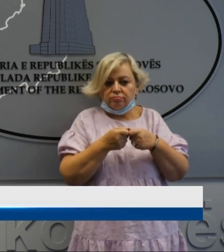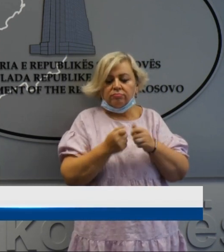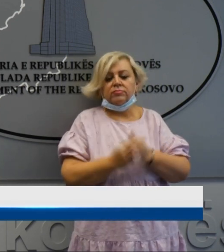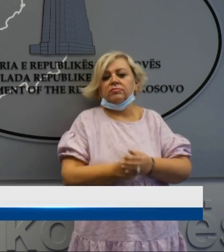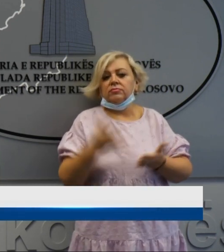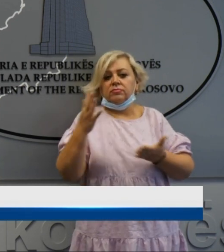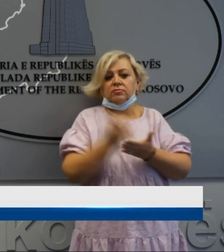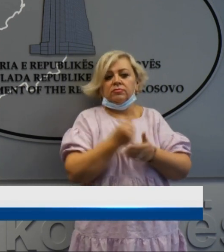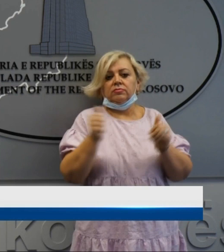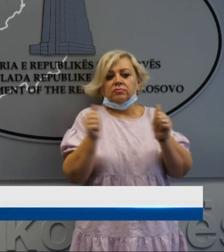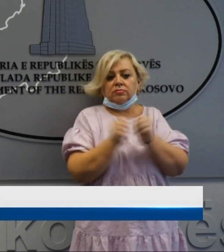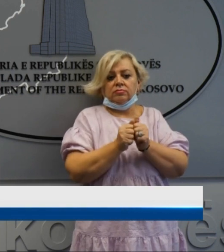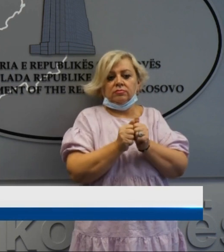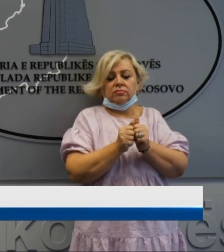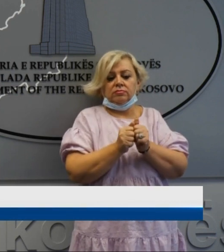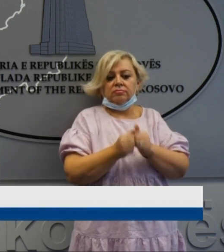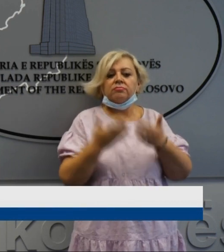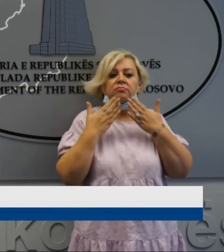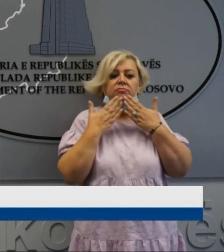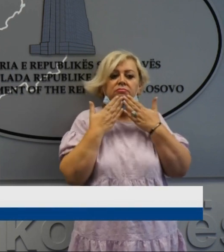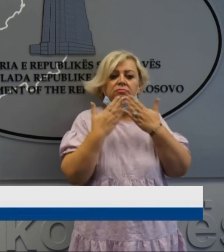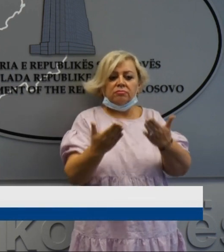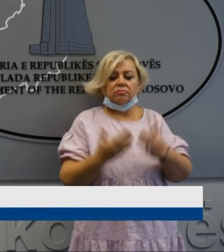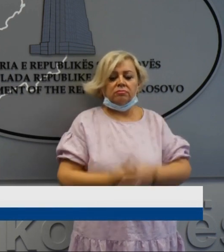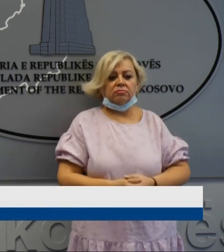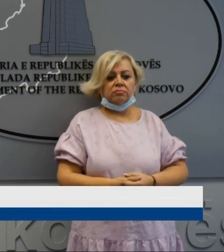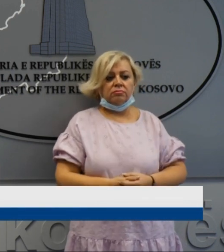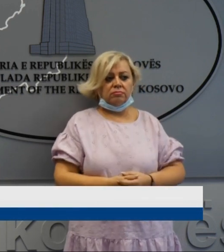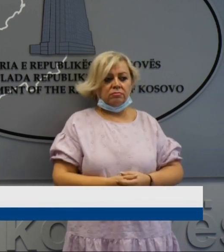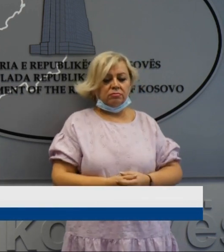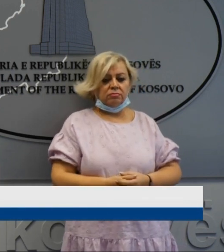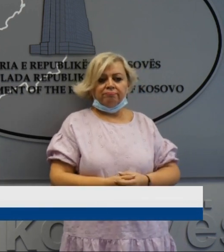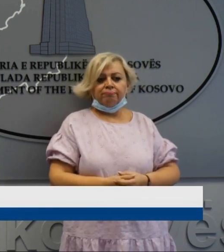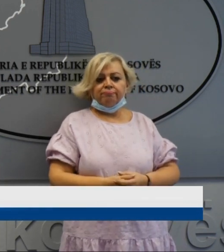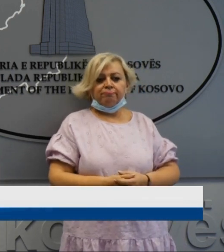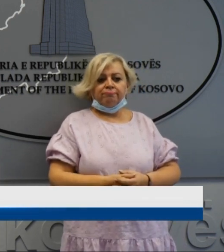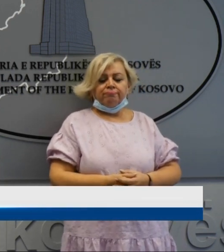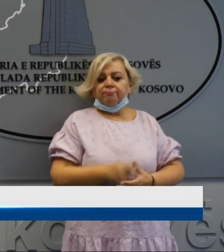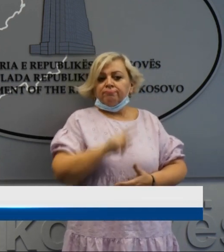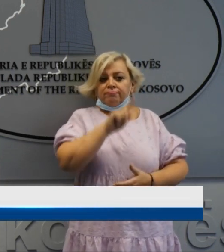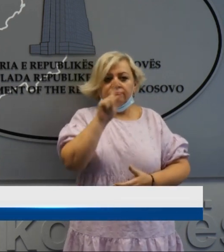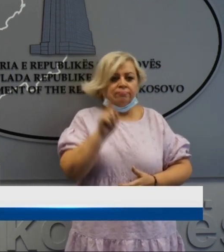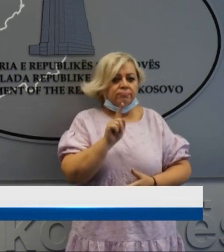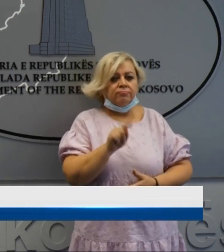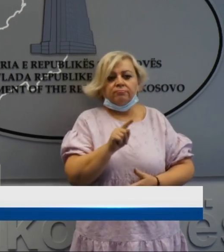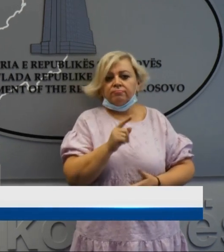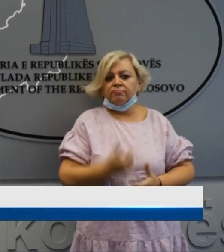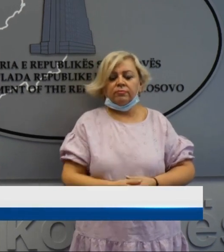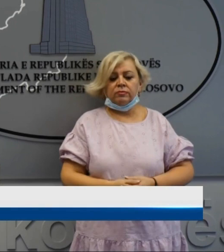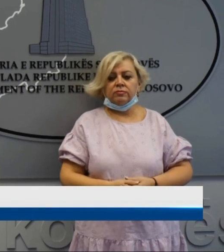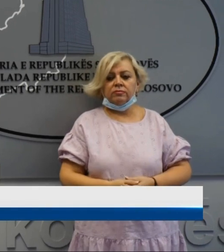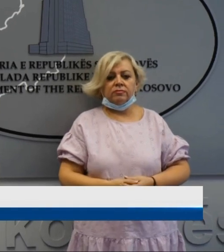mënyrë që të fitojmë bashk. Ju faleminderit. Nëse ka pyetje.